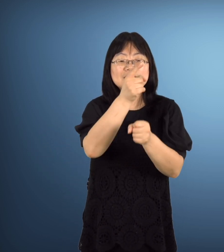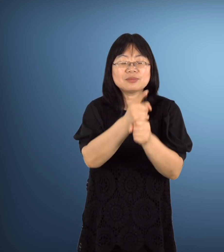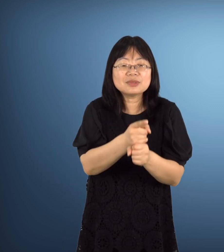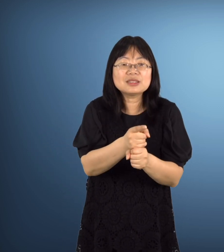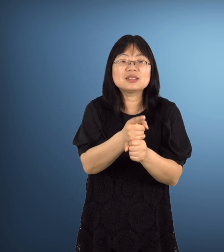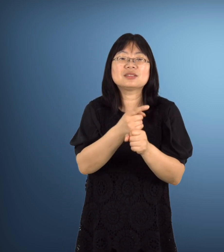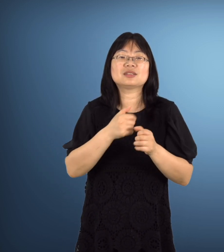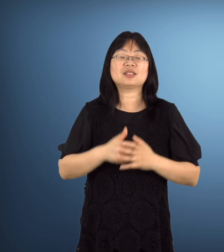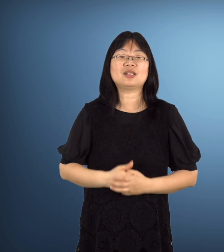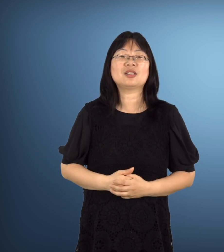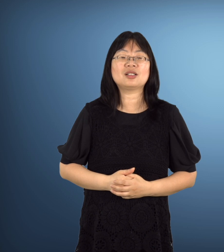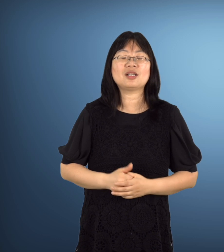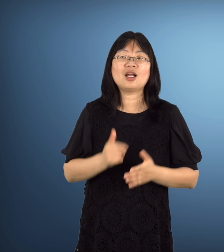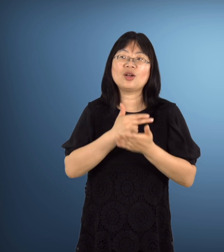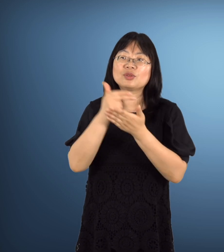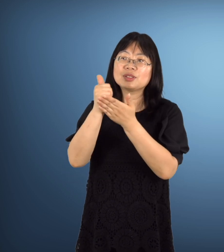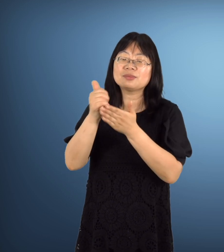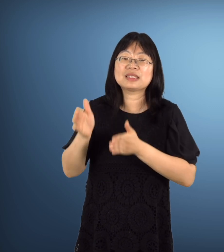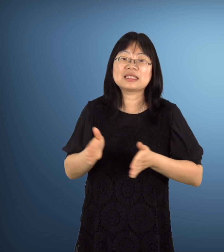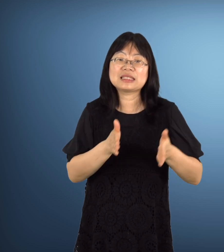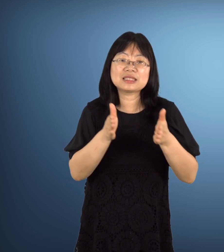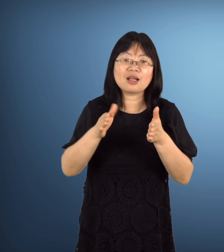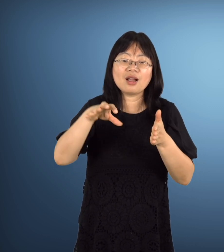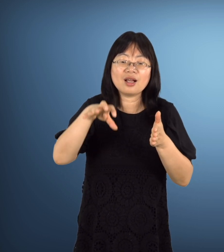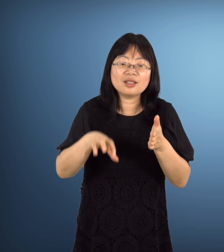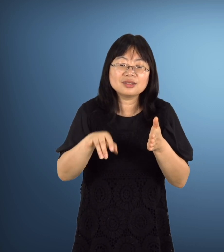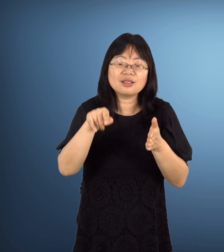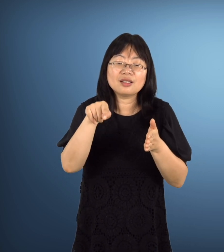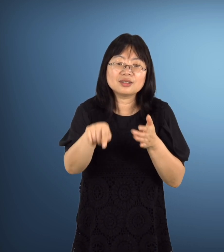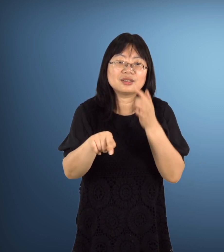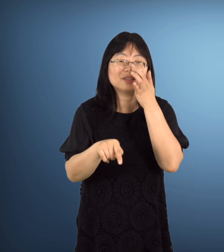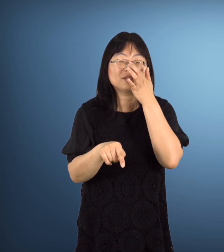이미 주님이 길가에서 이